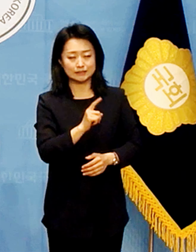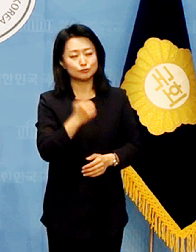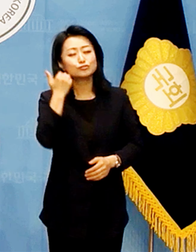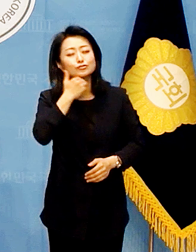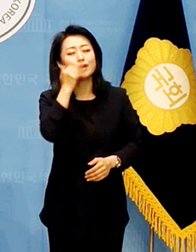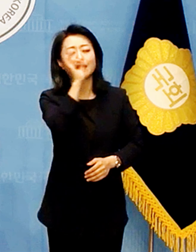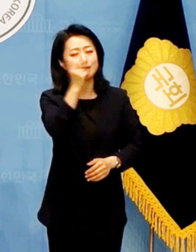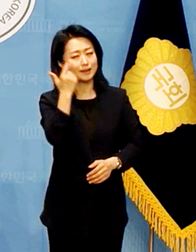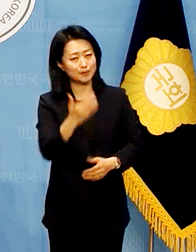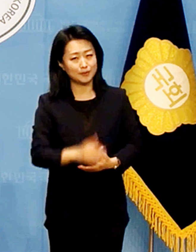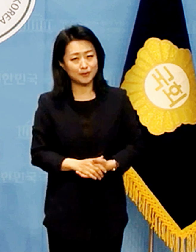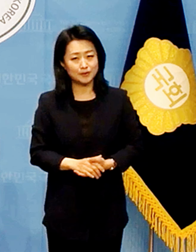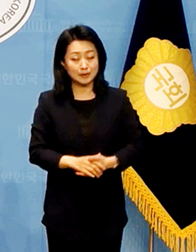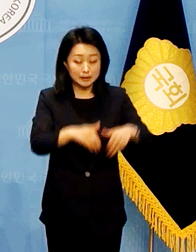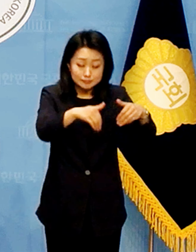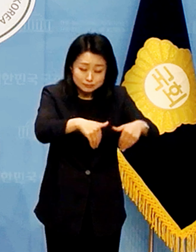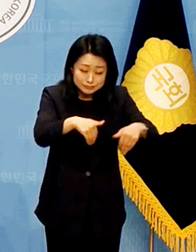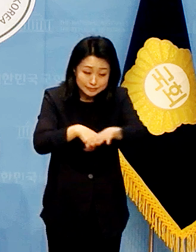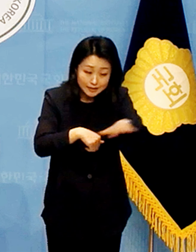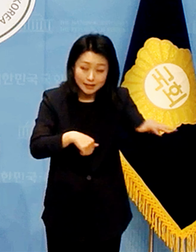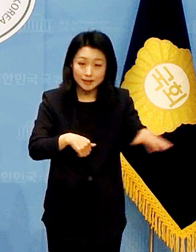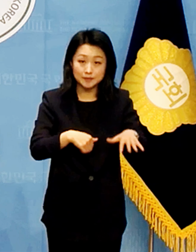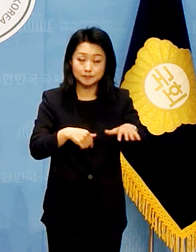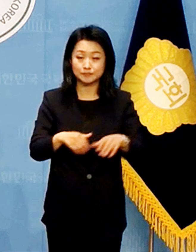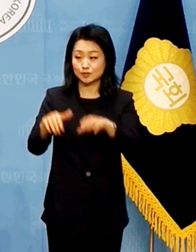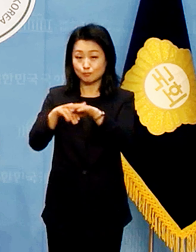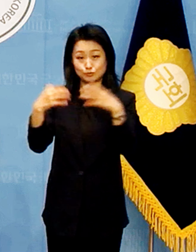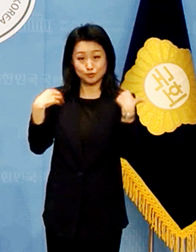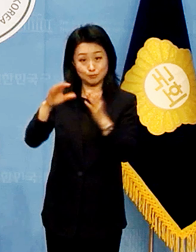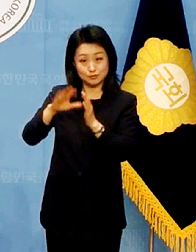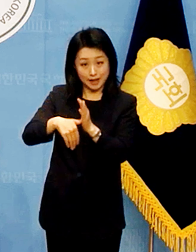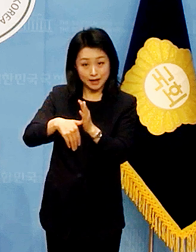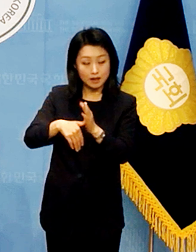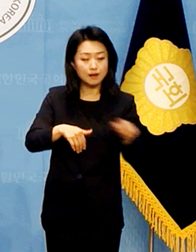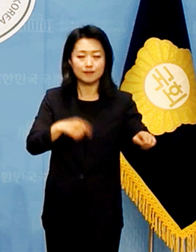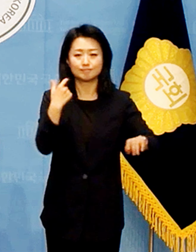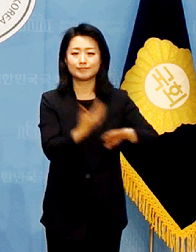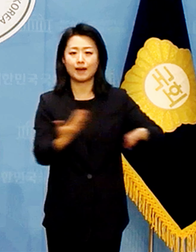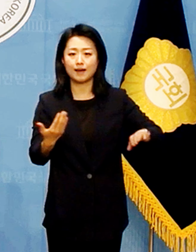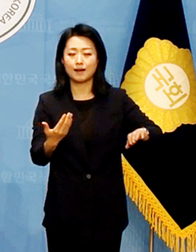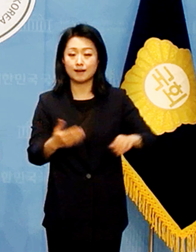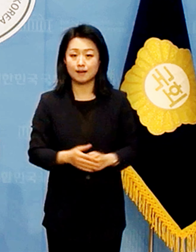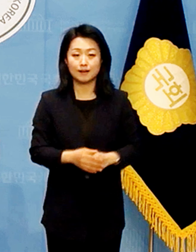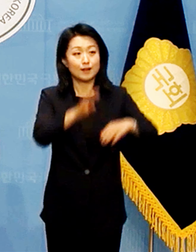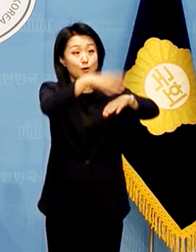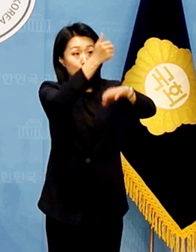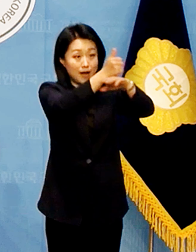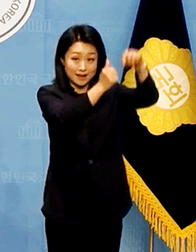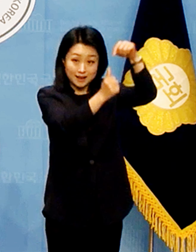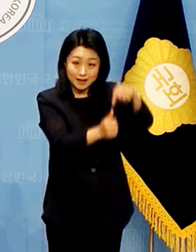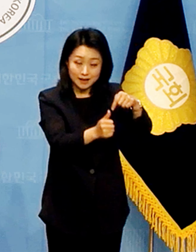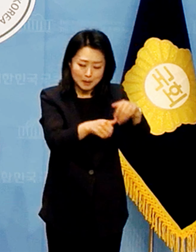같습니다. 이 신하들이 전정부 때 곧잘 하던 일이었습니다. 그러니 그저 왕의 지시에